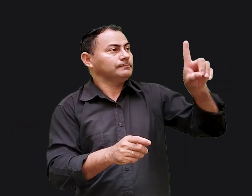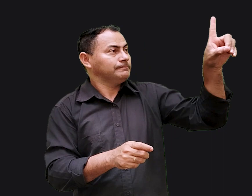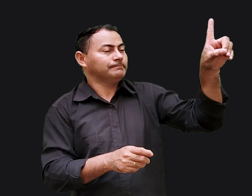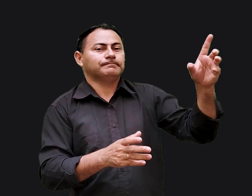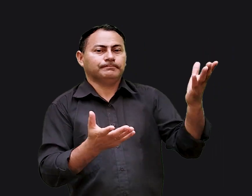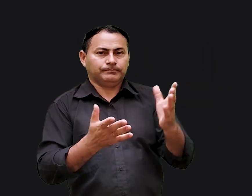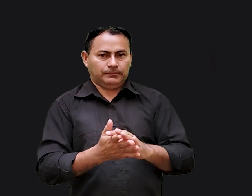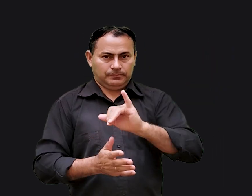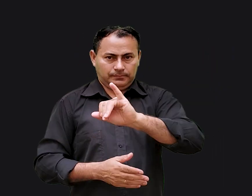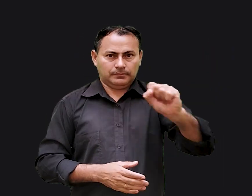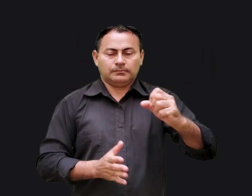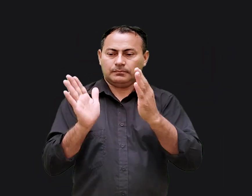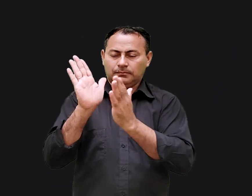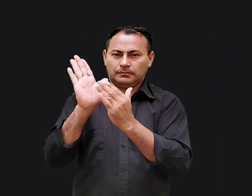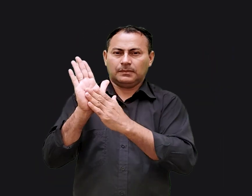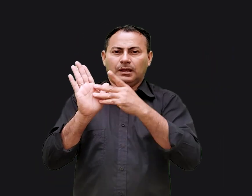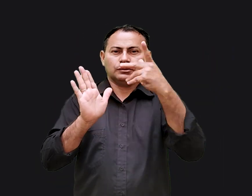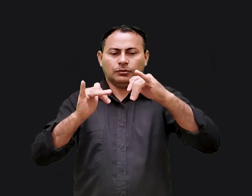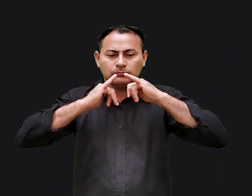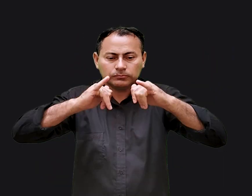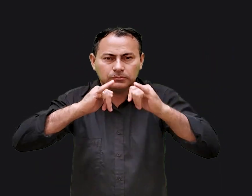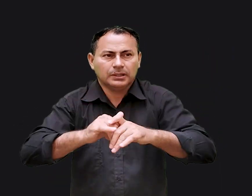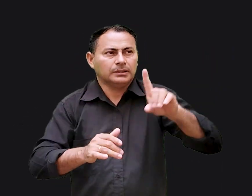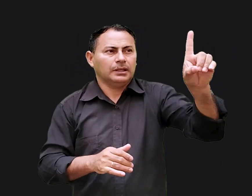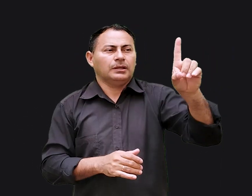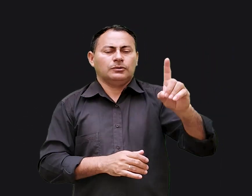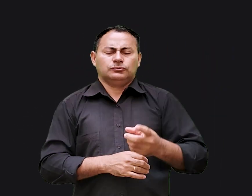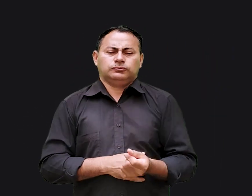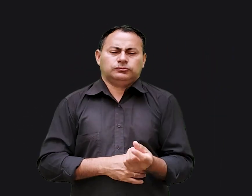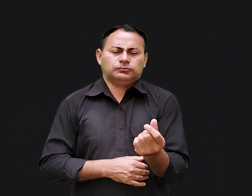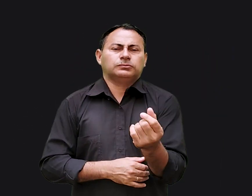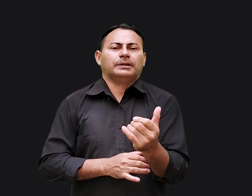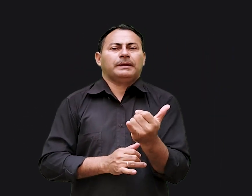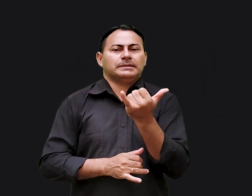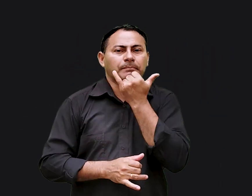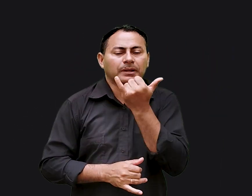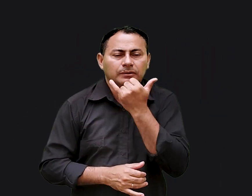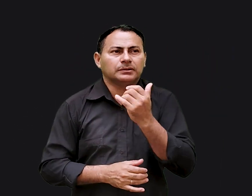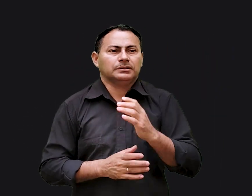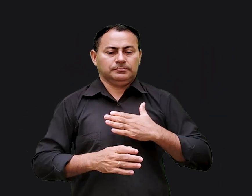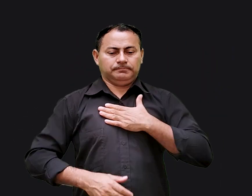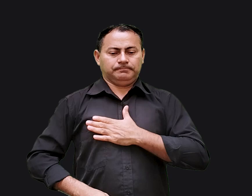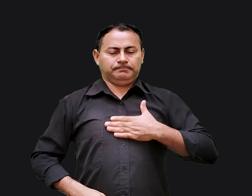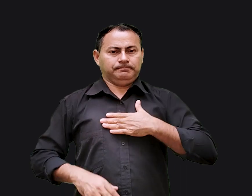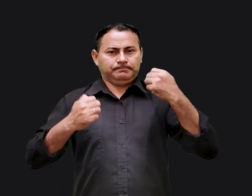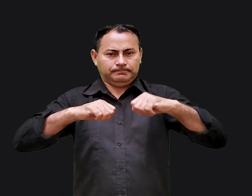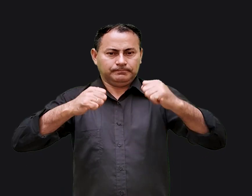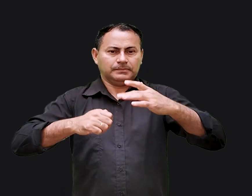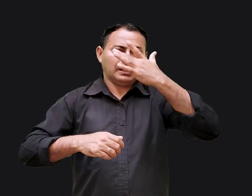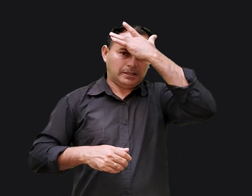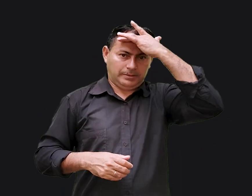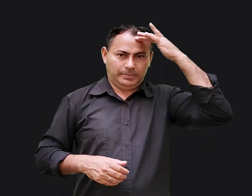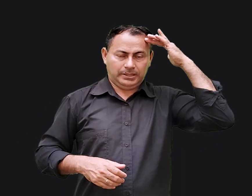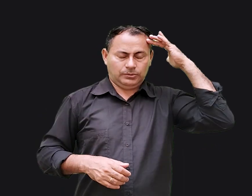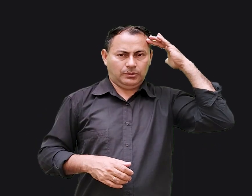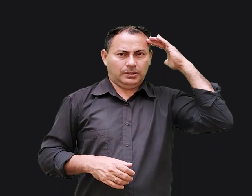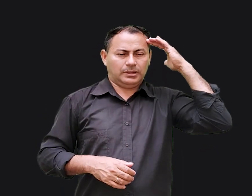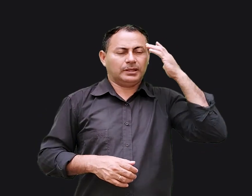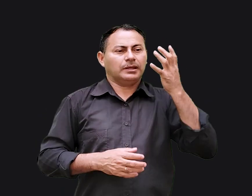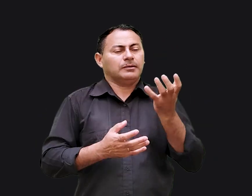Deus. Isaías prometeu na sua pregação que Deus é infinito em perdoar e que satisfaz as necessidades daqueles que o